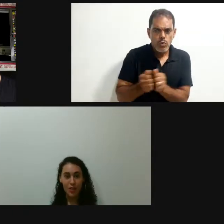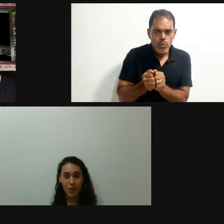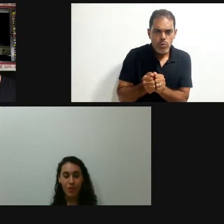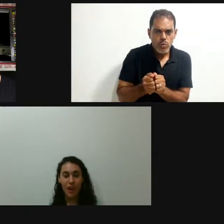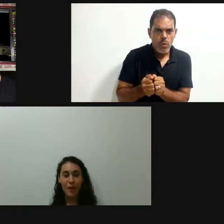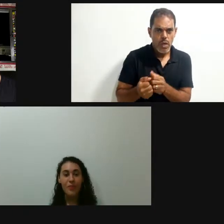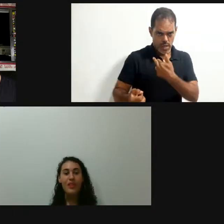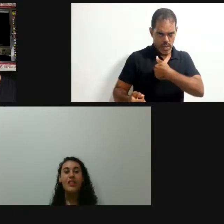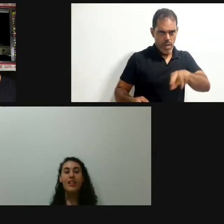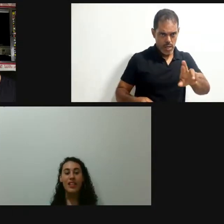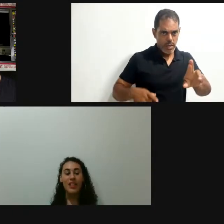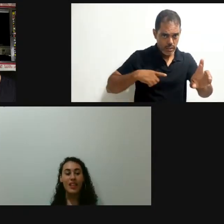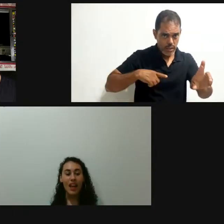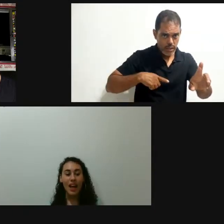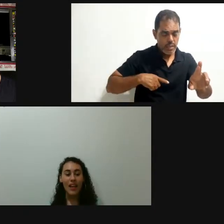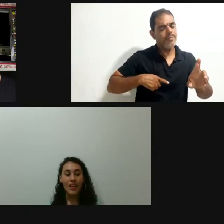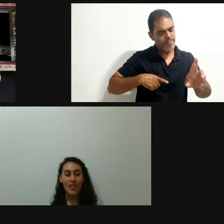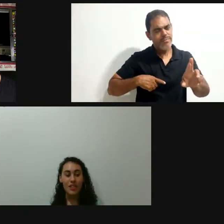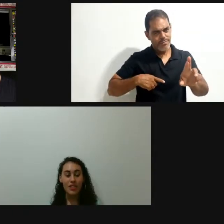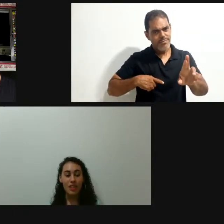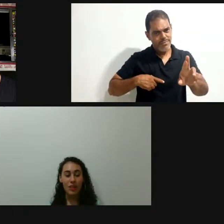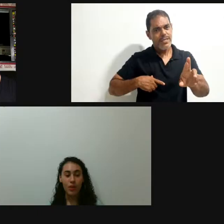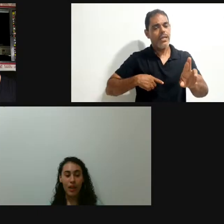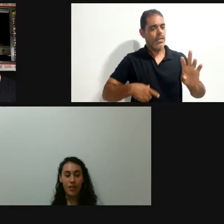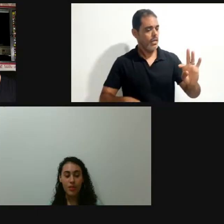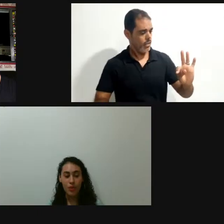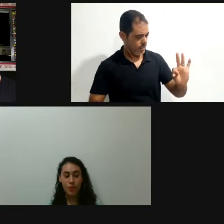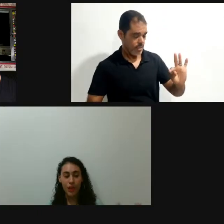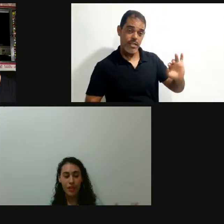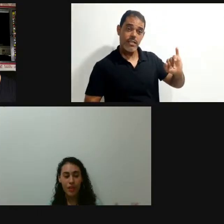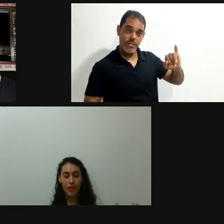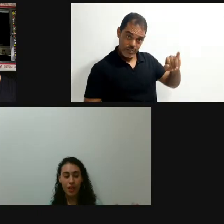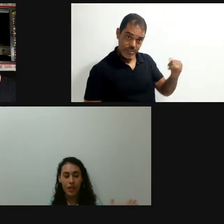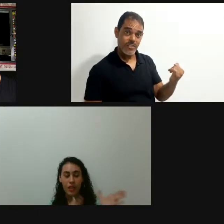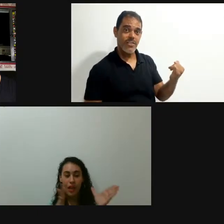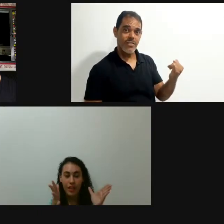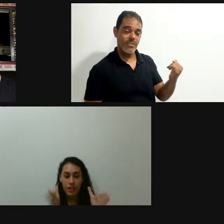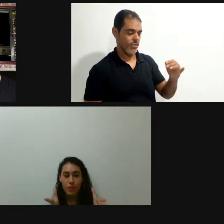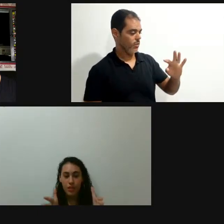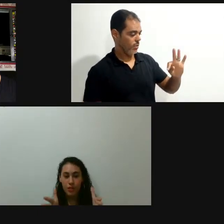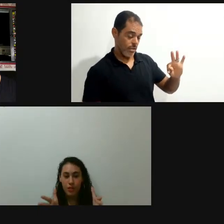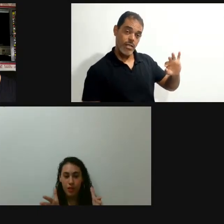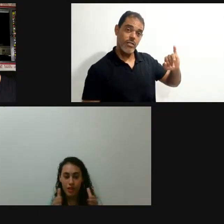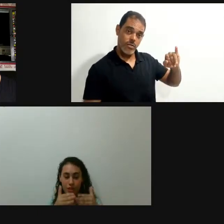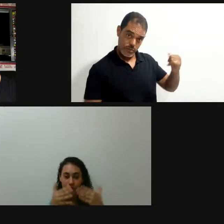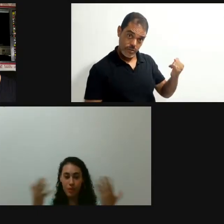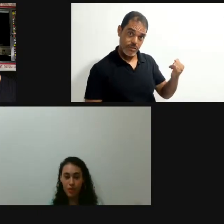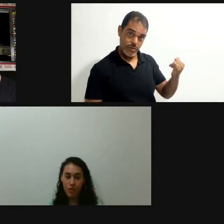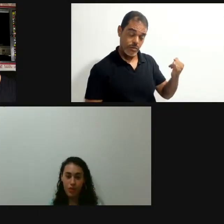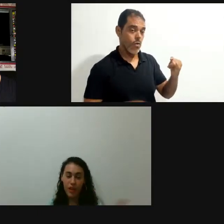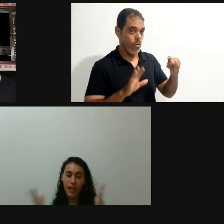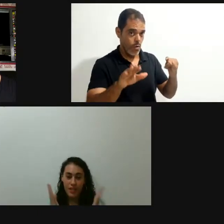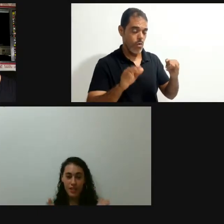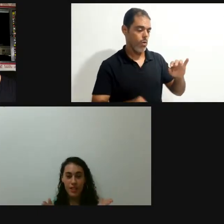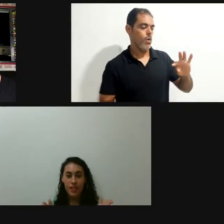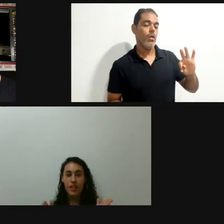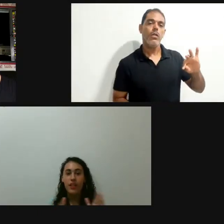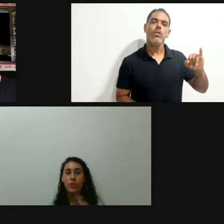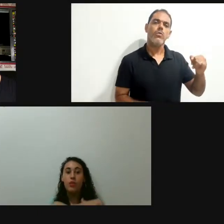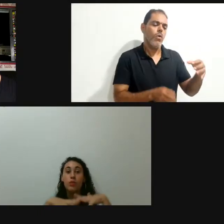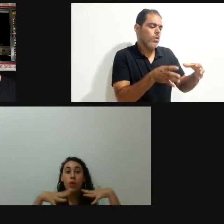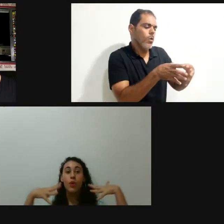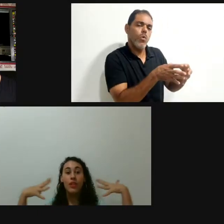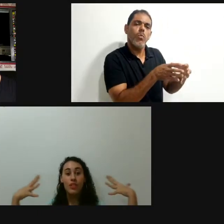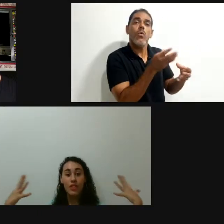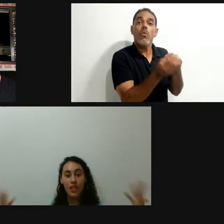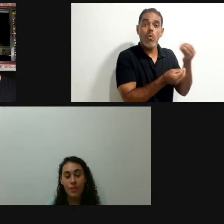testemunha de Jeová. E aí a gente, no caso, as testemunhas de Jeová em si não